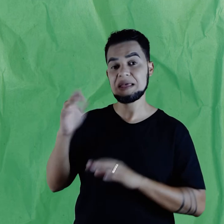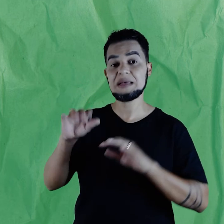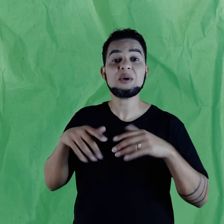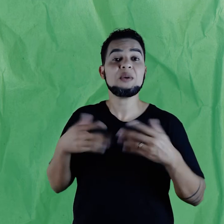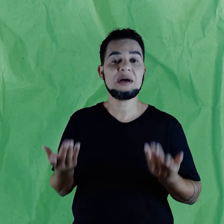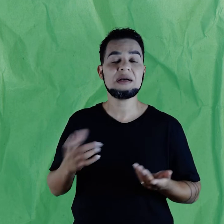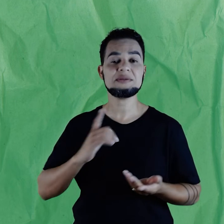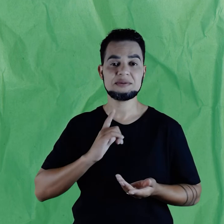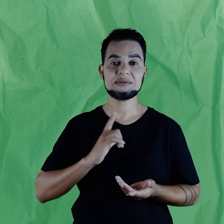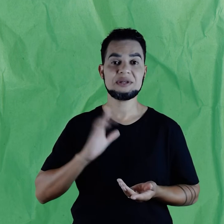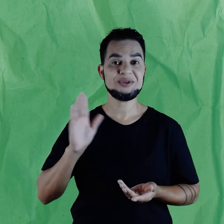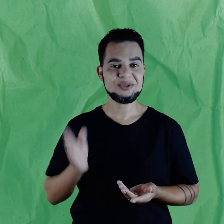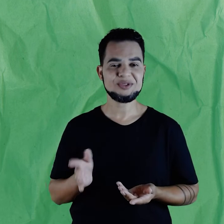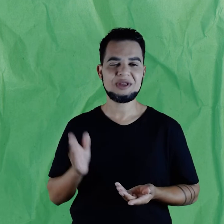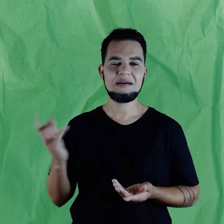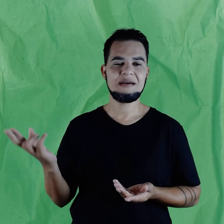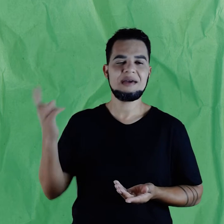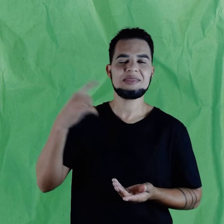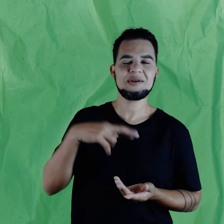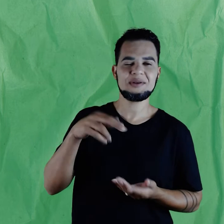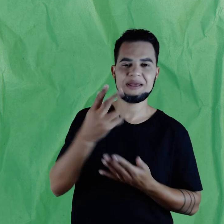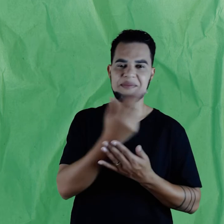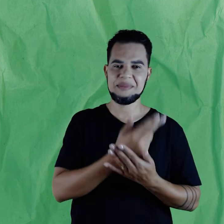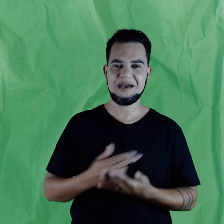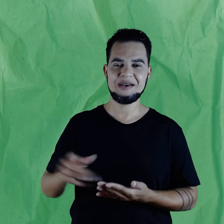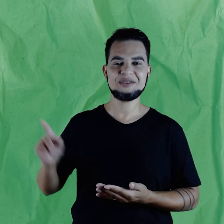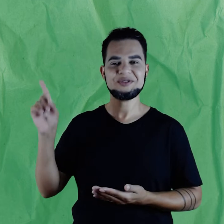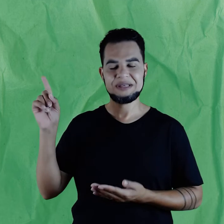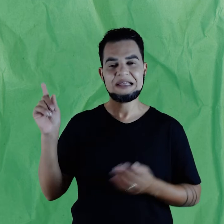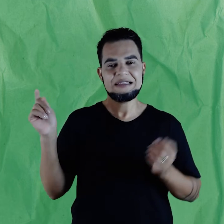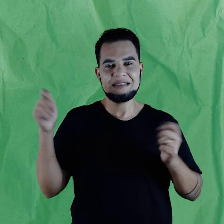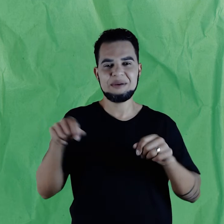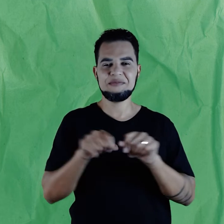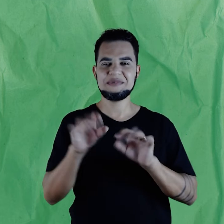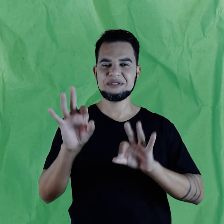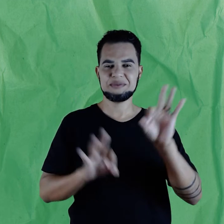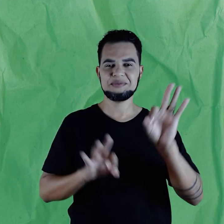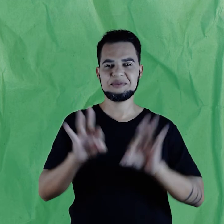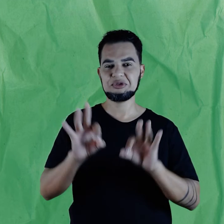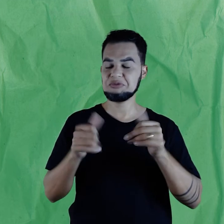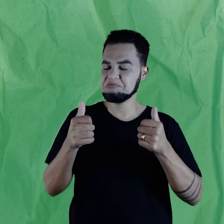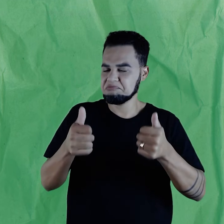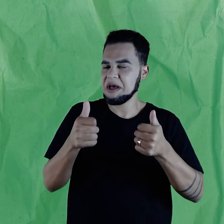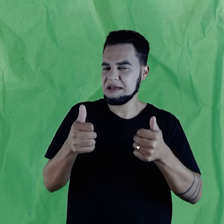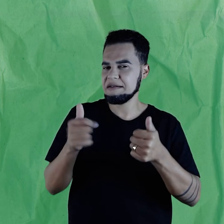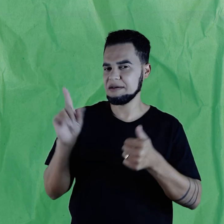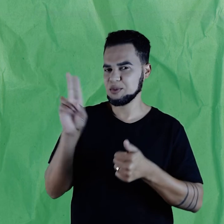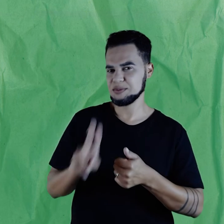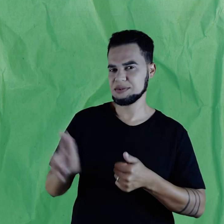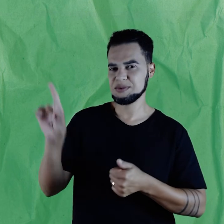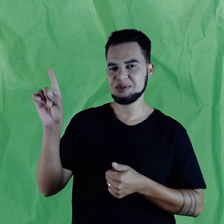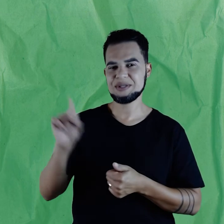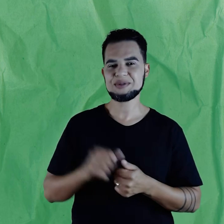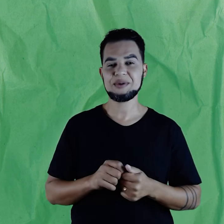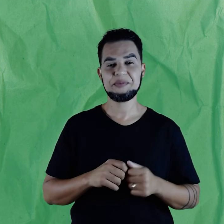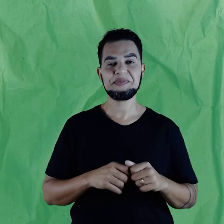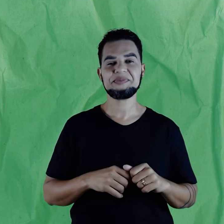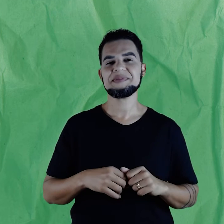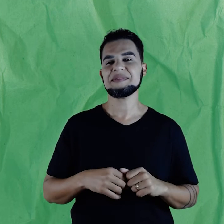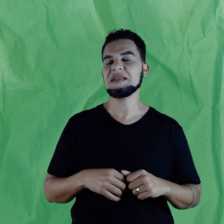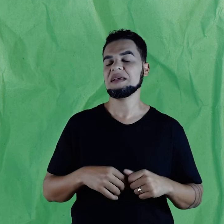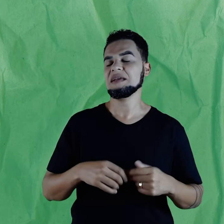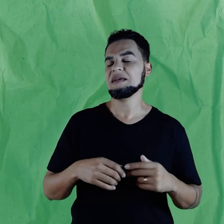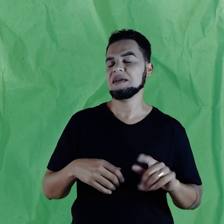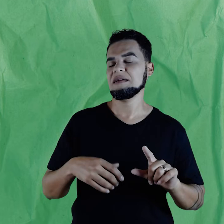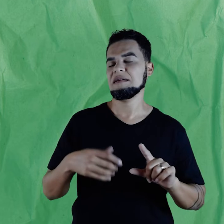tem já o retorno da imagem. Né? Dá para fazer um projetinho bacana em cima disso aqui. Netflix, né? A gente pode fazer